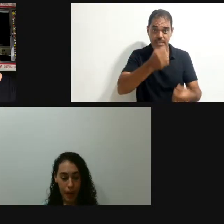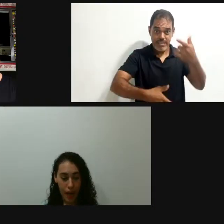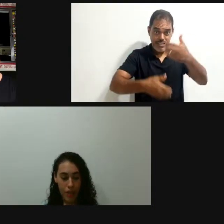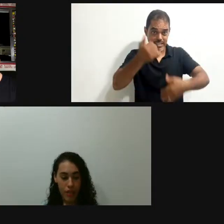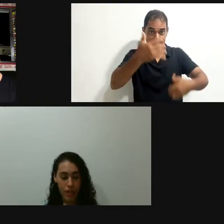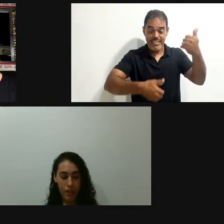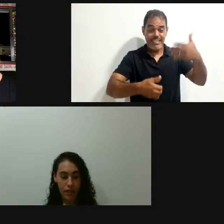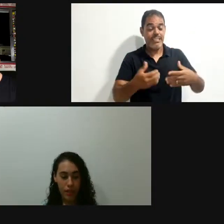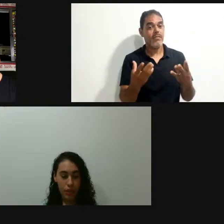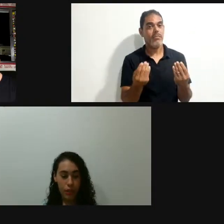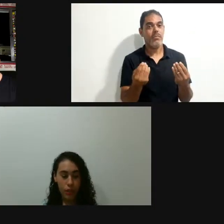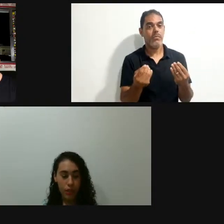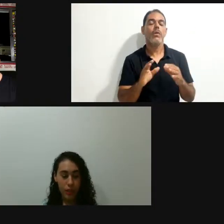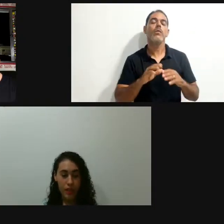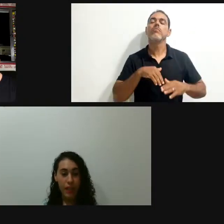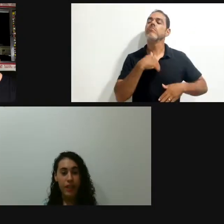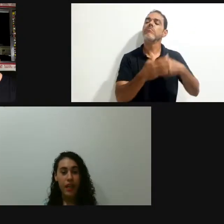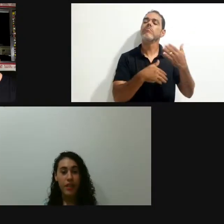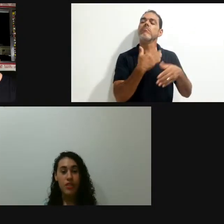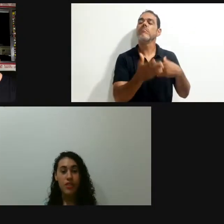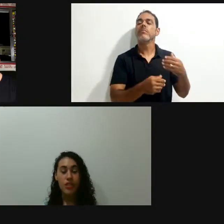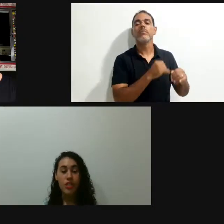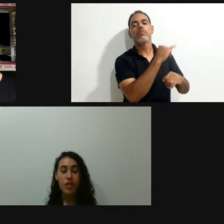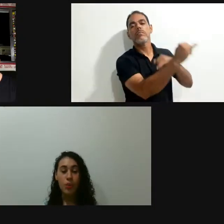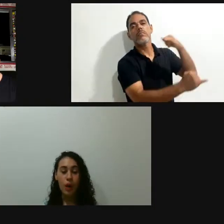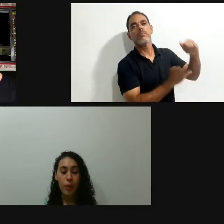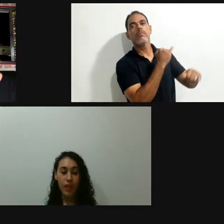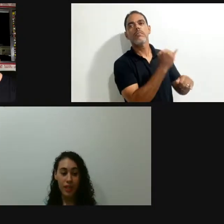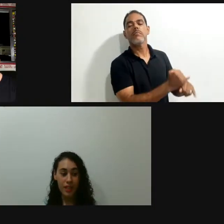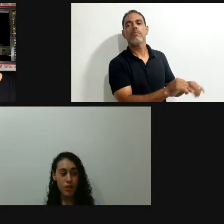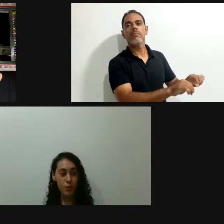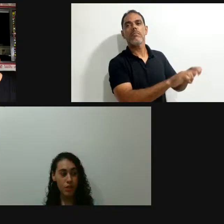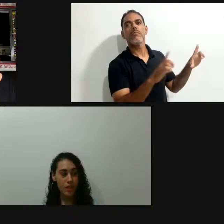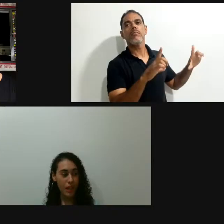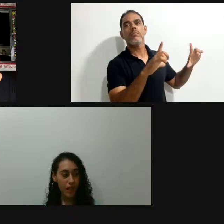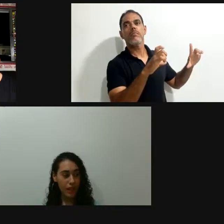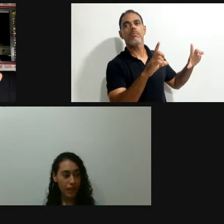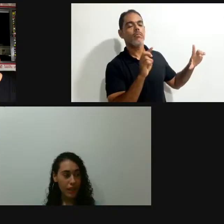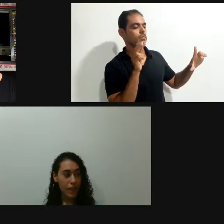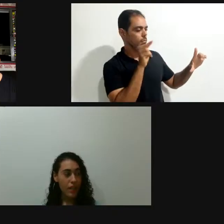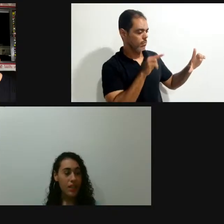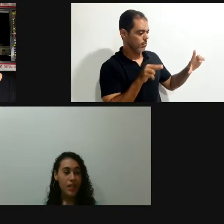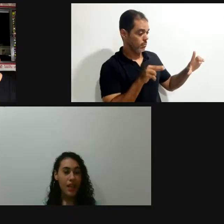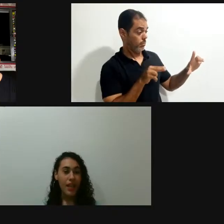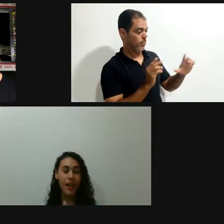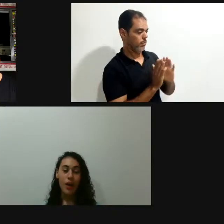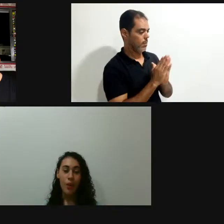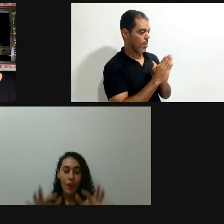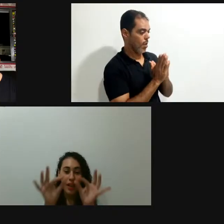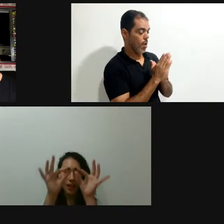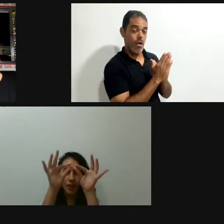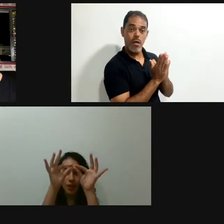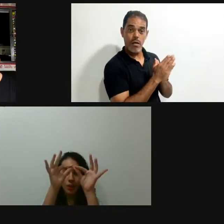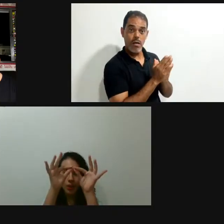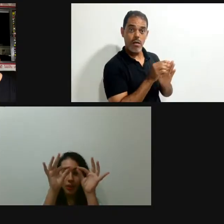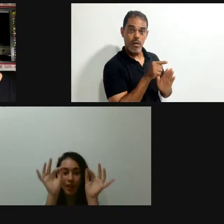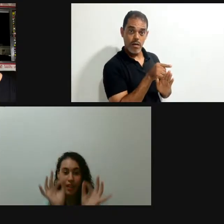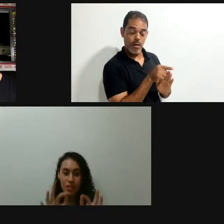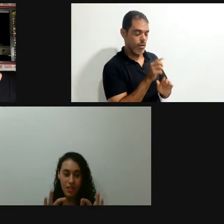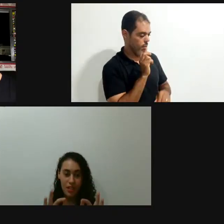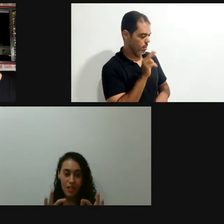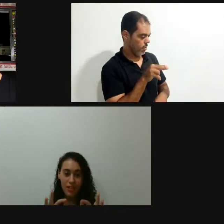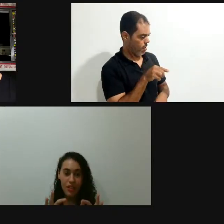uma imagem na internet de uma bonequinha de porcelana, que era